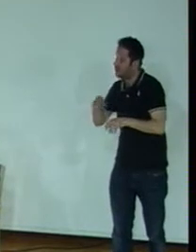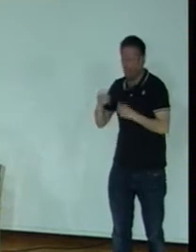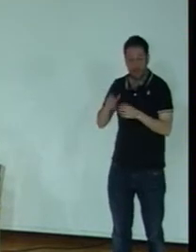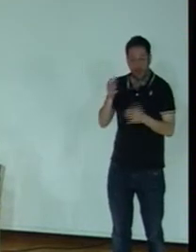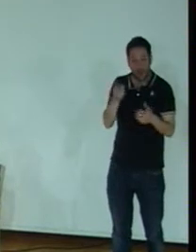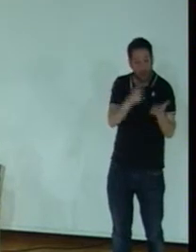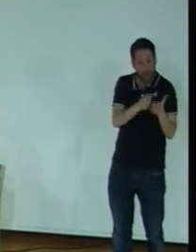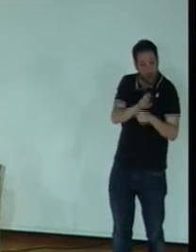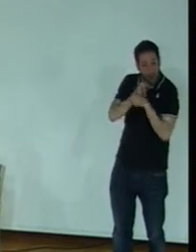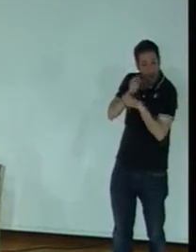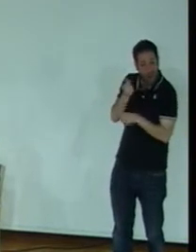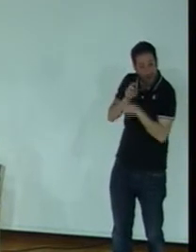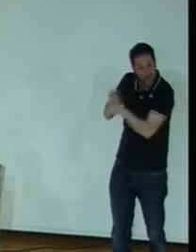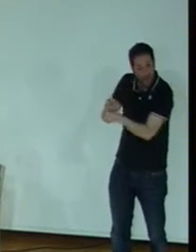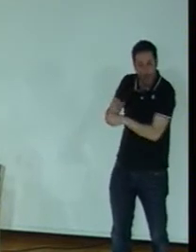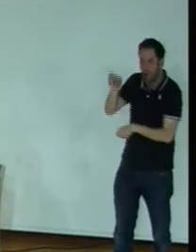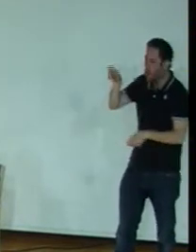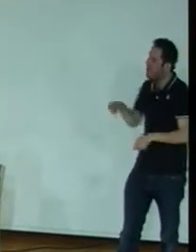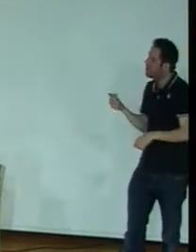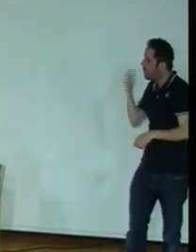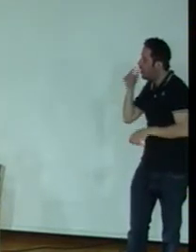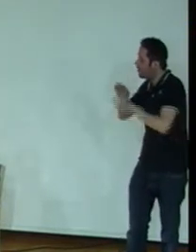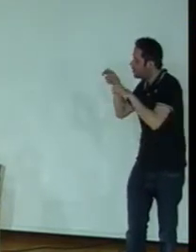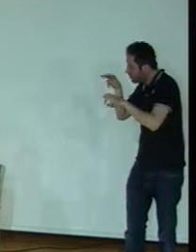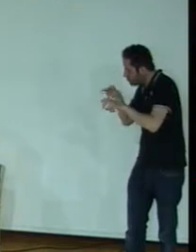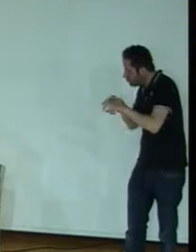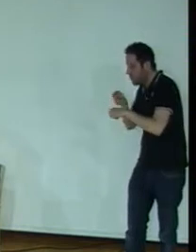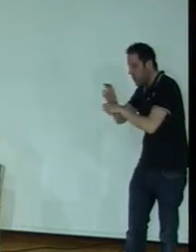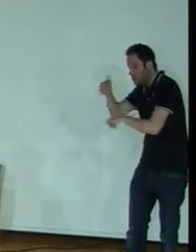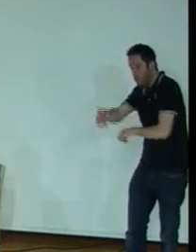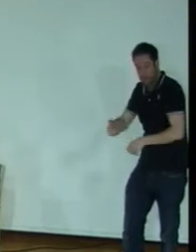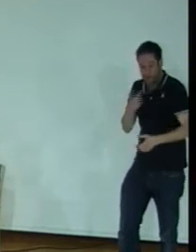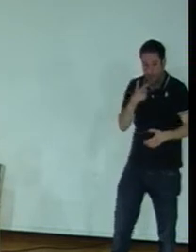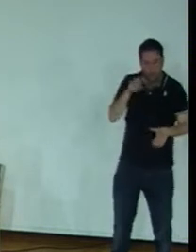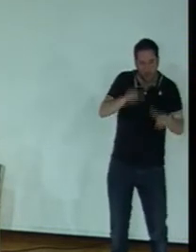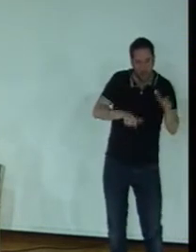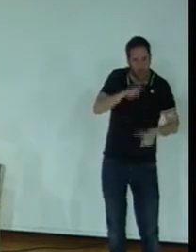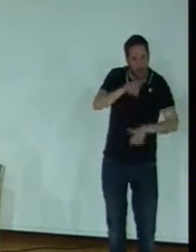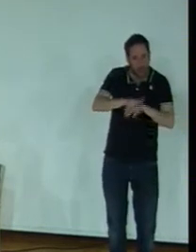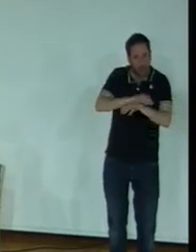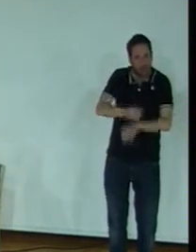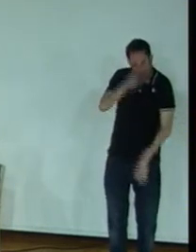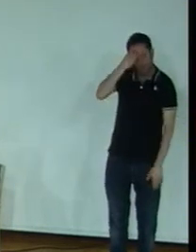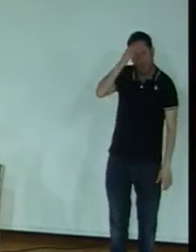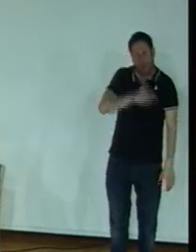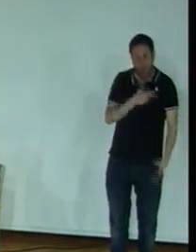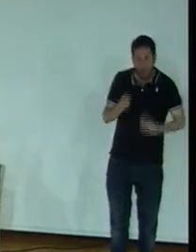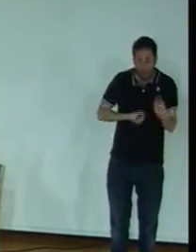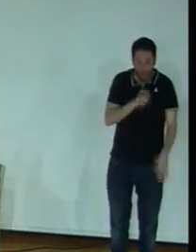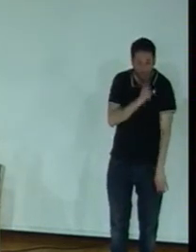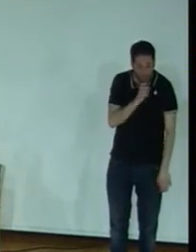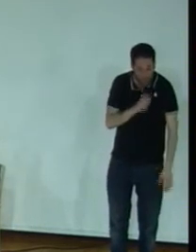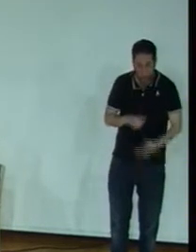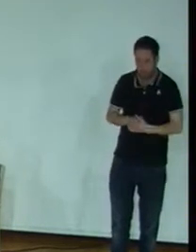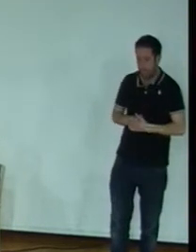que, justement, de ce côté-là, il y a enfin une prise de conscience au niveau politique ou ça n'est toujours pas rentré ? Tu